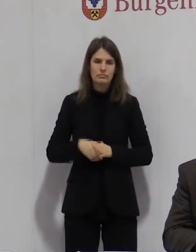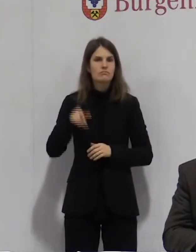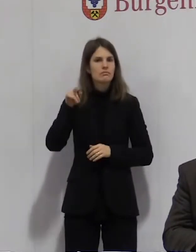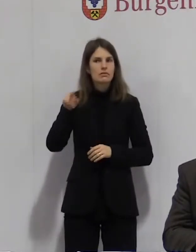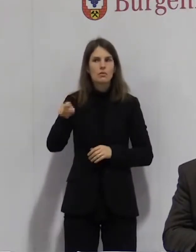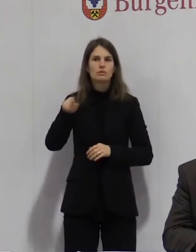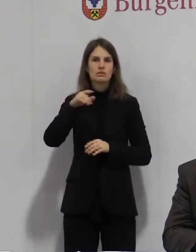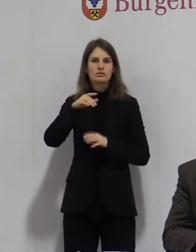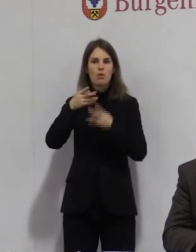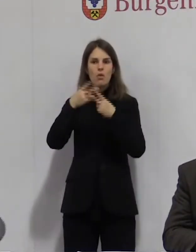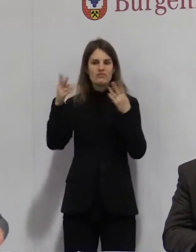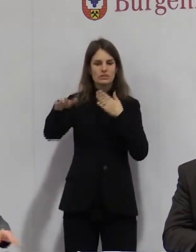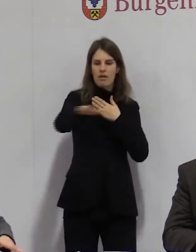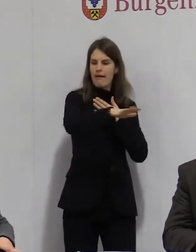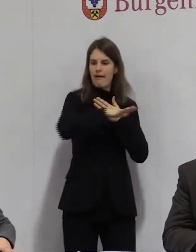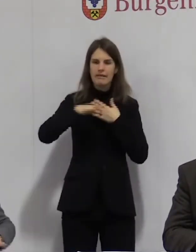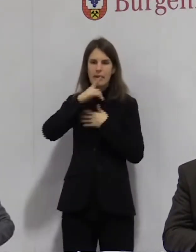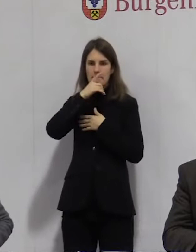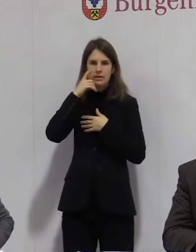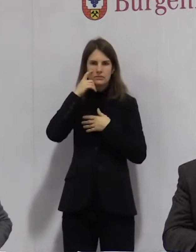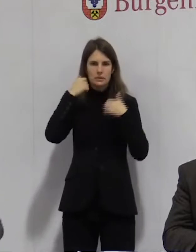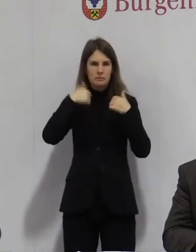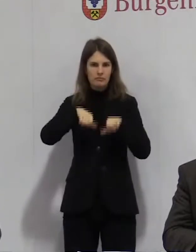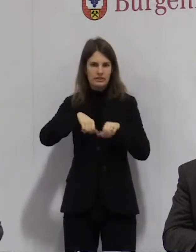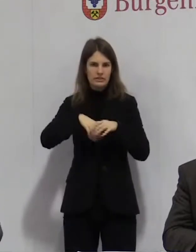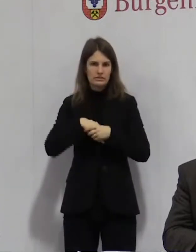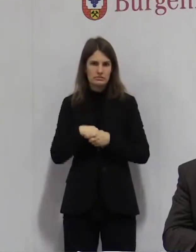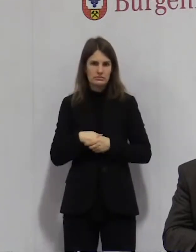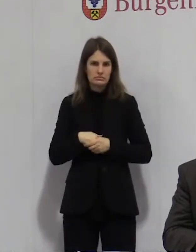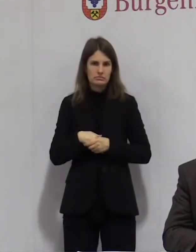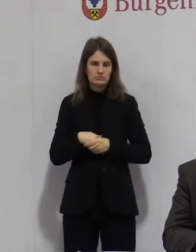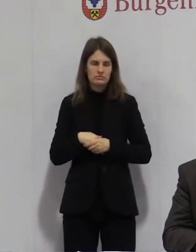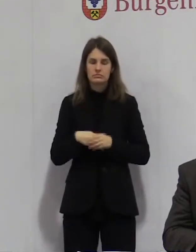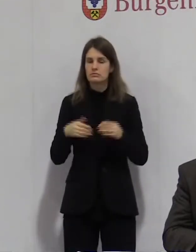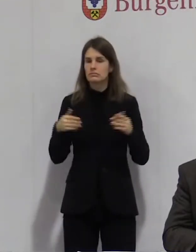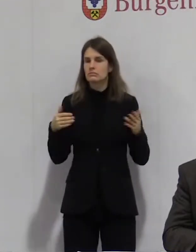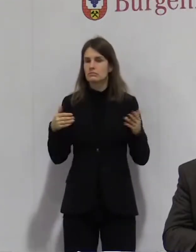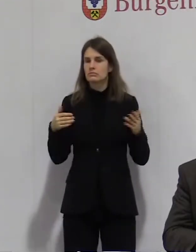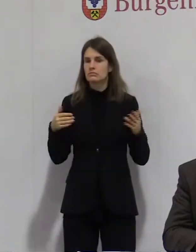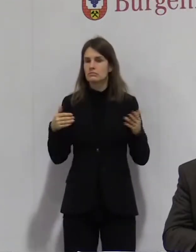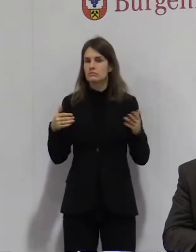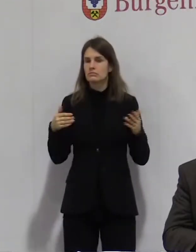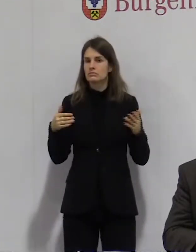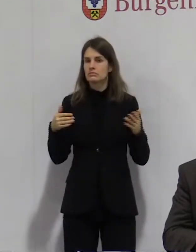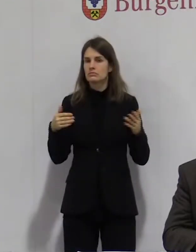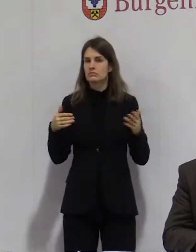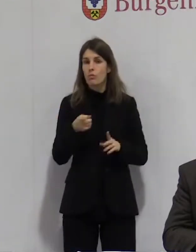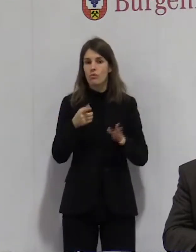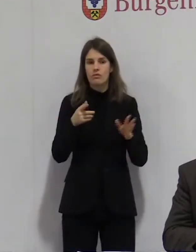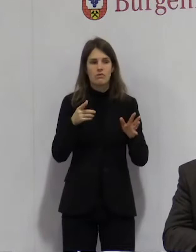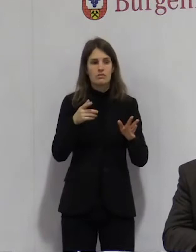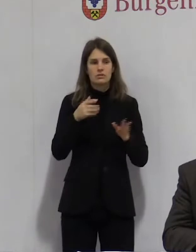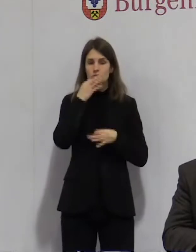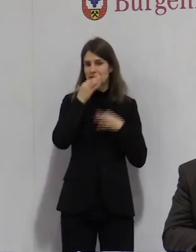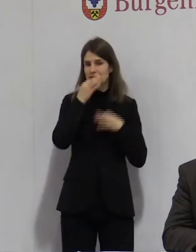Maskenpflicht, die wir dort im öffentlichen Raum generell im Weißenfels haben, auf die Regelung zur deutlichen